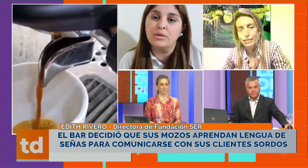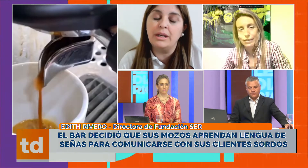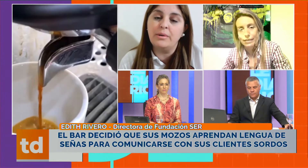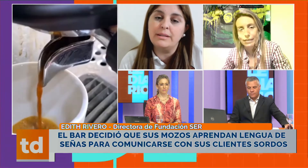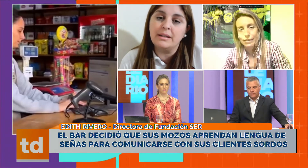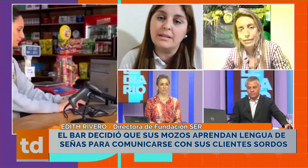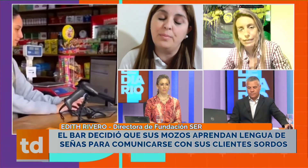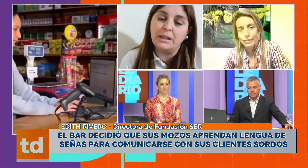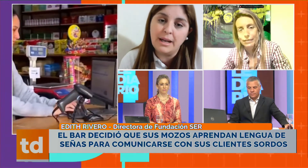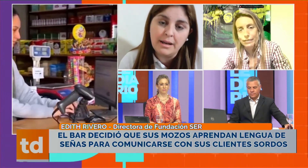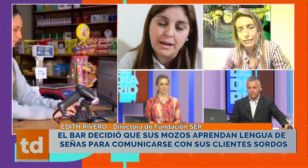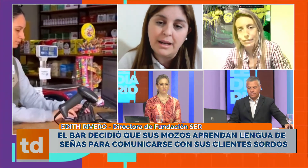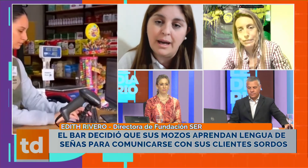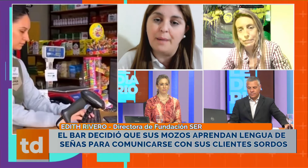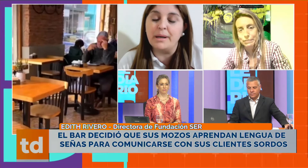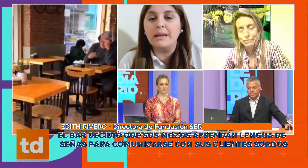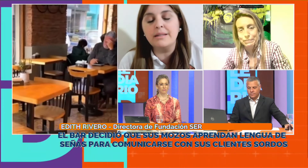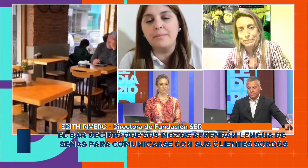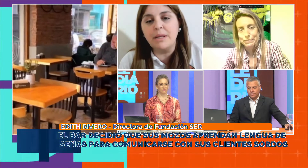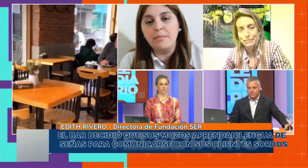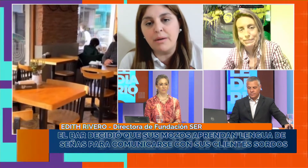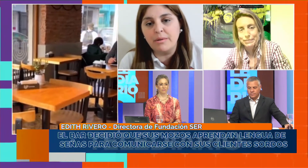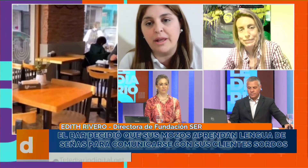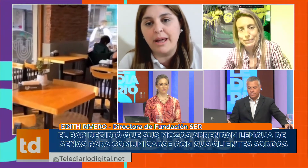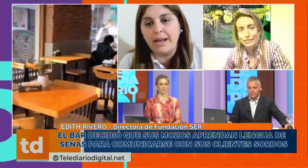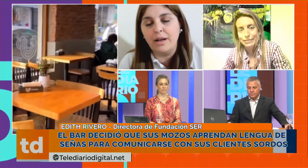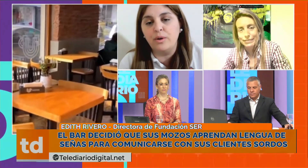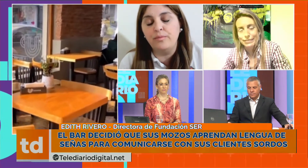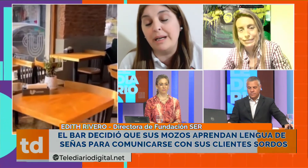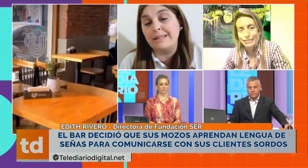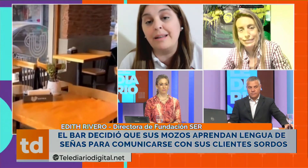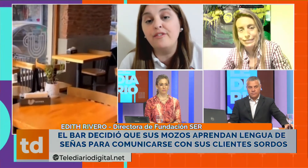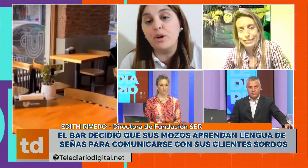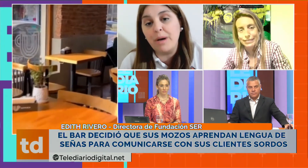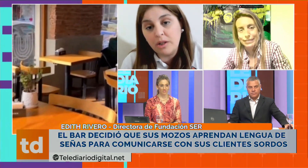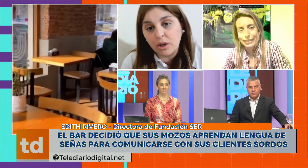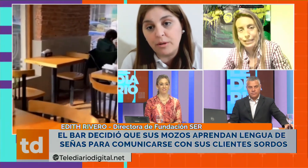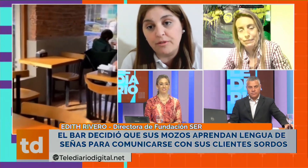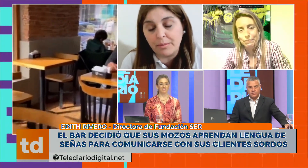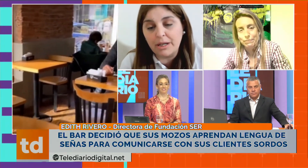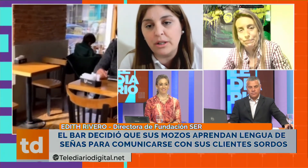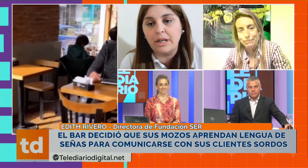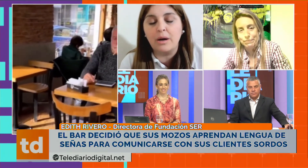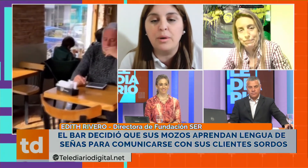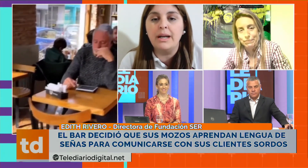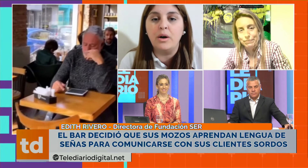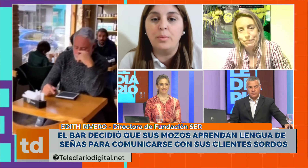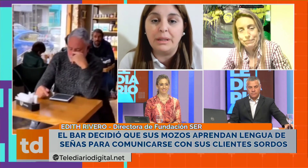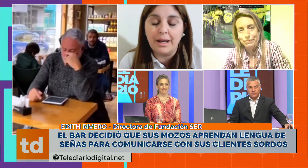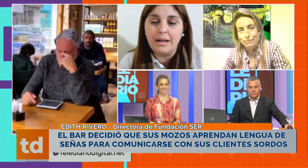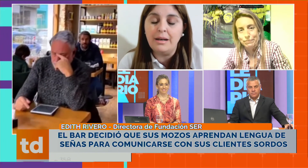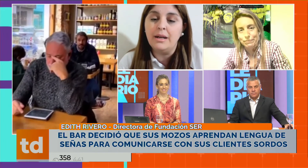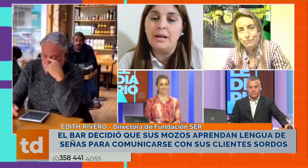de lengua de fichas al hospital. A partir de septiembre vamos a dar a los que se están formando como enfermeros dentro de la escuela hospital.